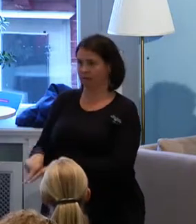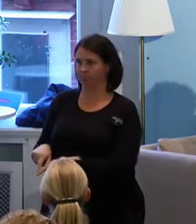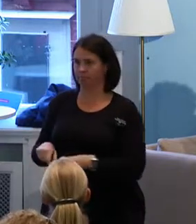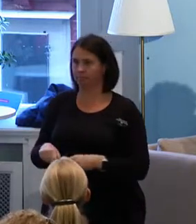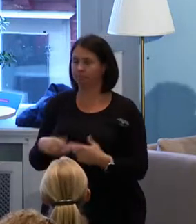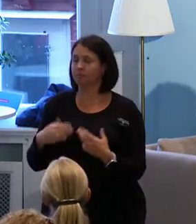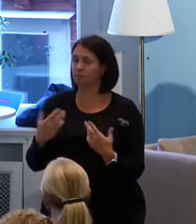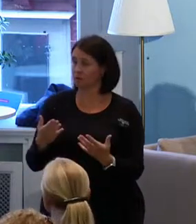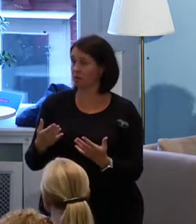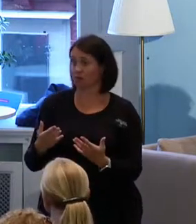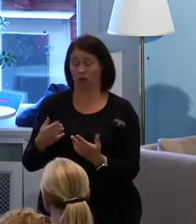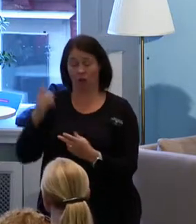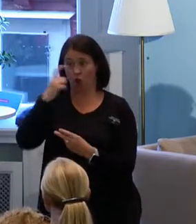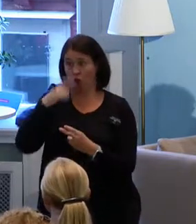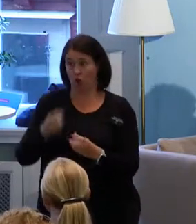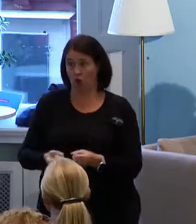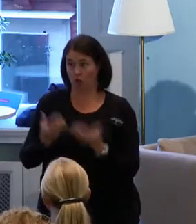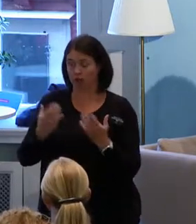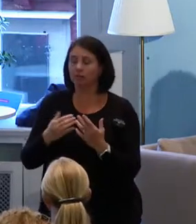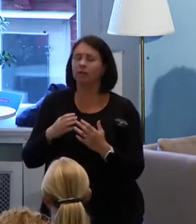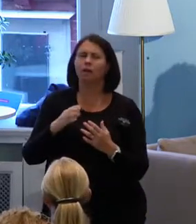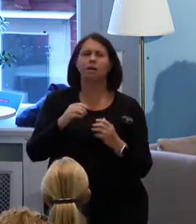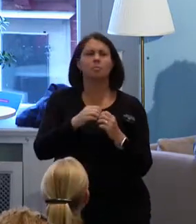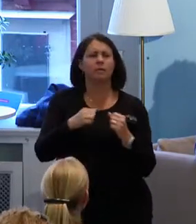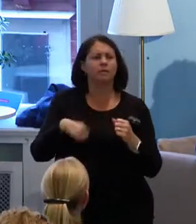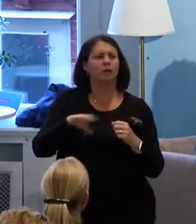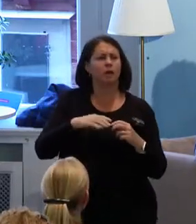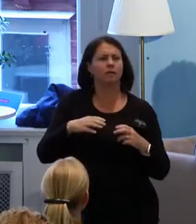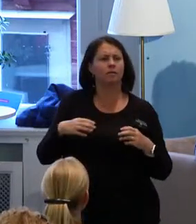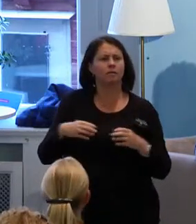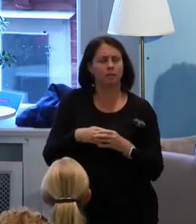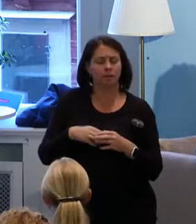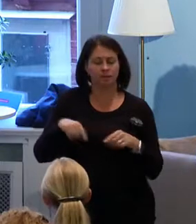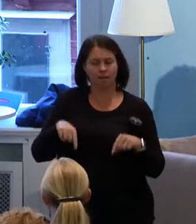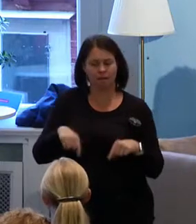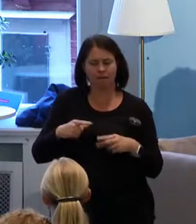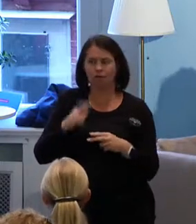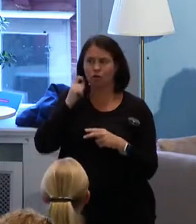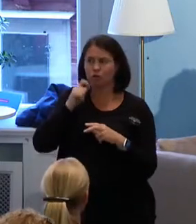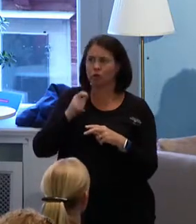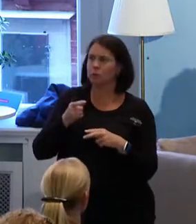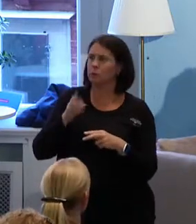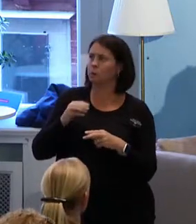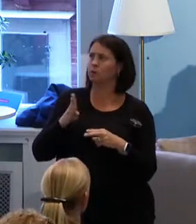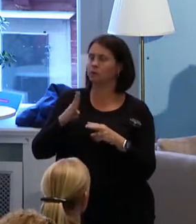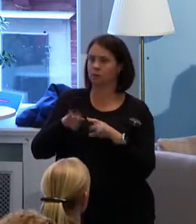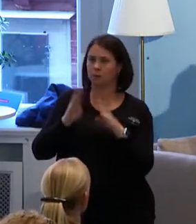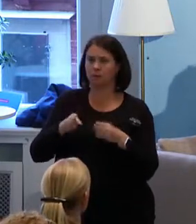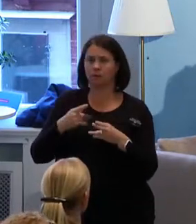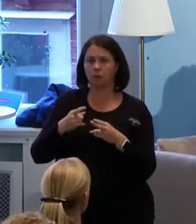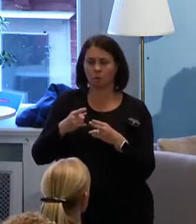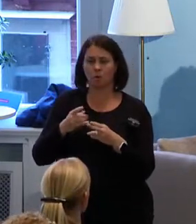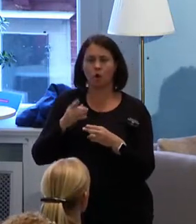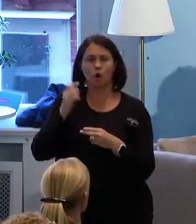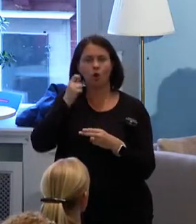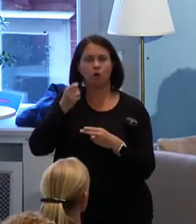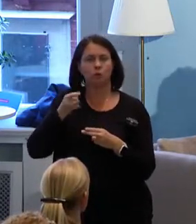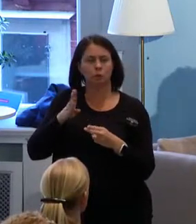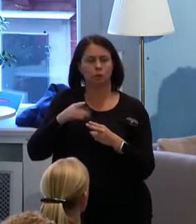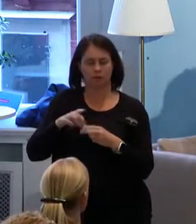nu det är ju helt bisarrt. Ja, men eftersom vi samlas här i Öresundshuset och Öresundsregionen där det är många som ju